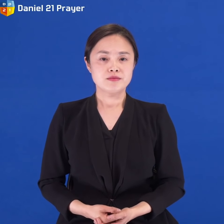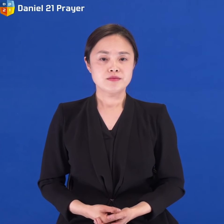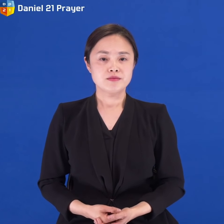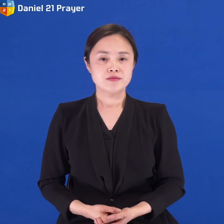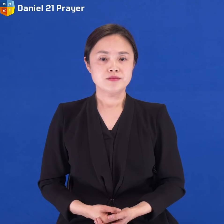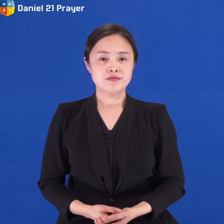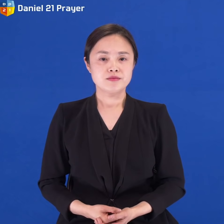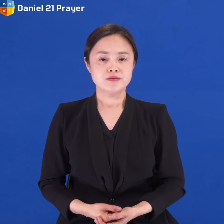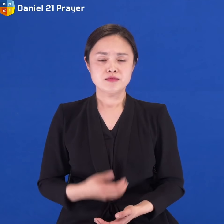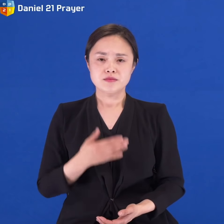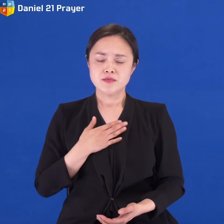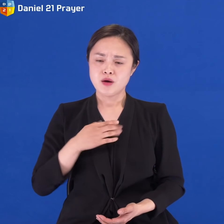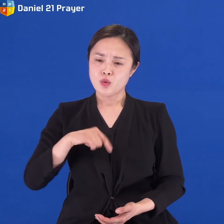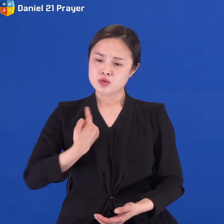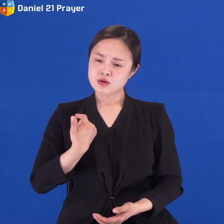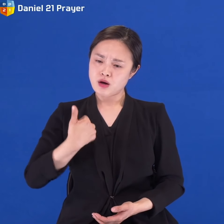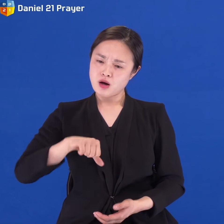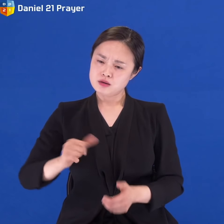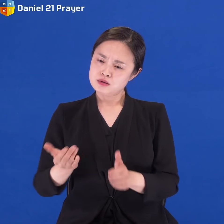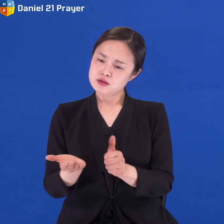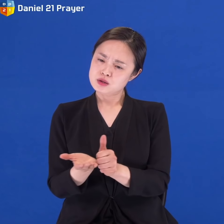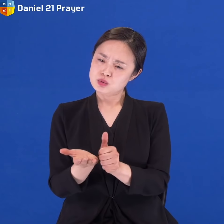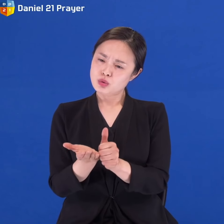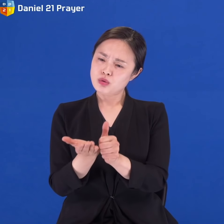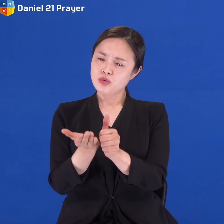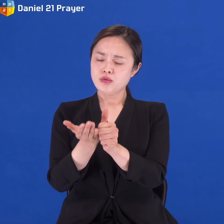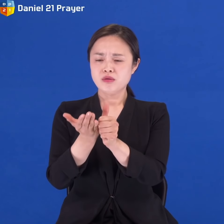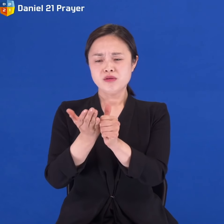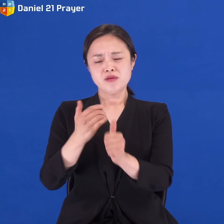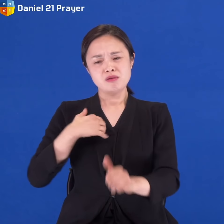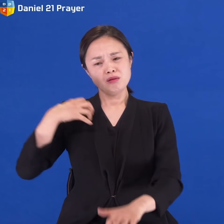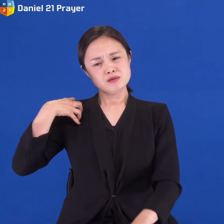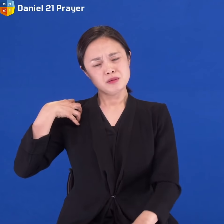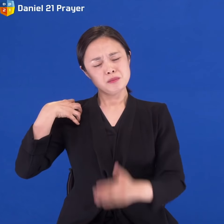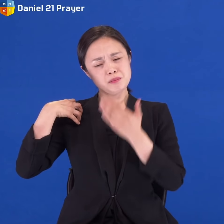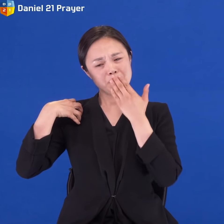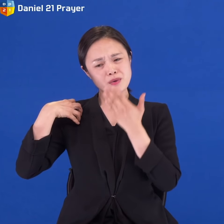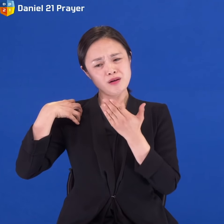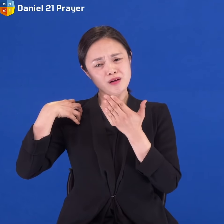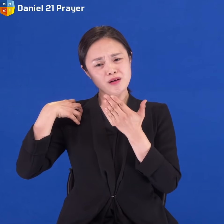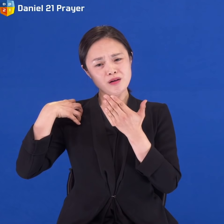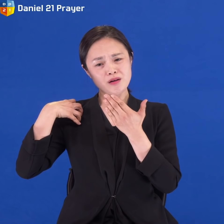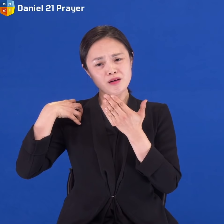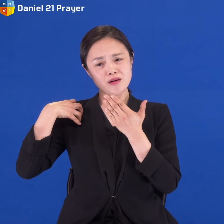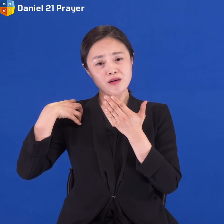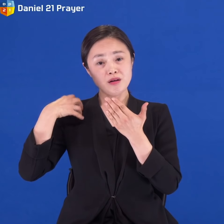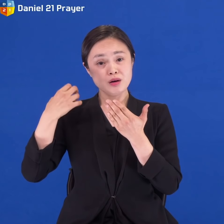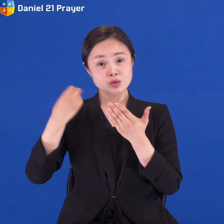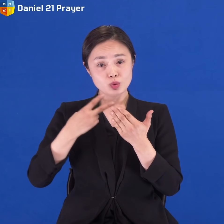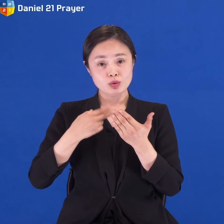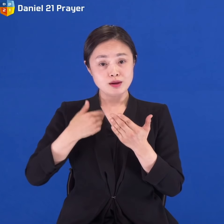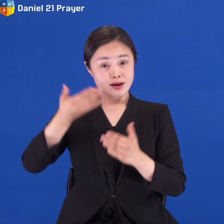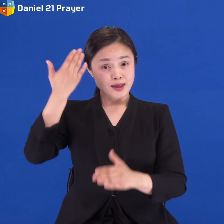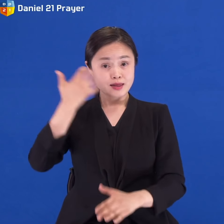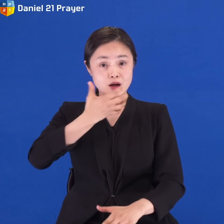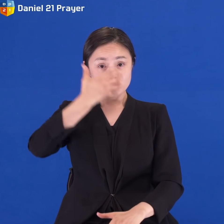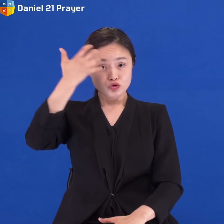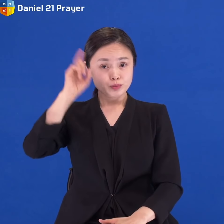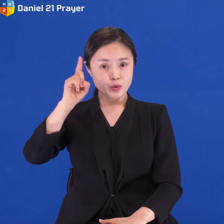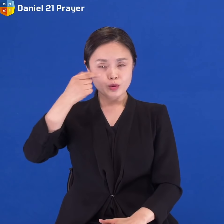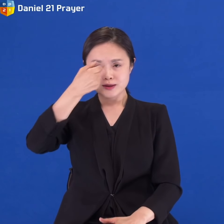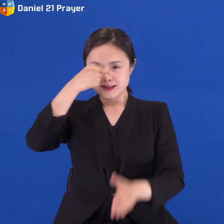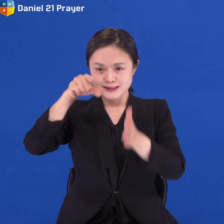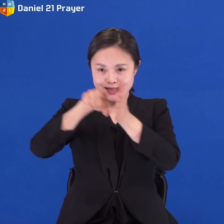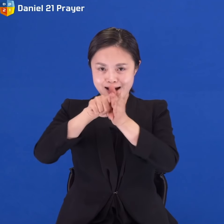책임질 수도 없을 수도 있겠구나. 그리고 제가 꿈이 야무졌는데 신학대학교 전임 교수가